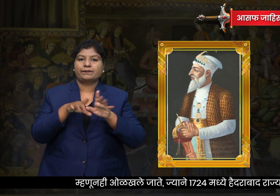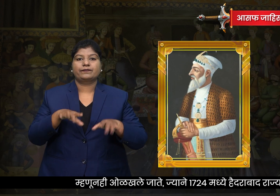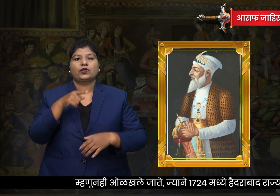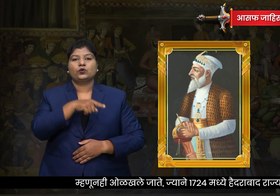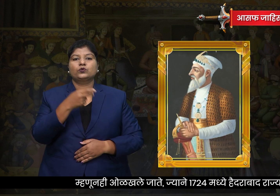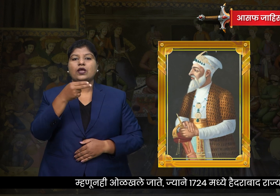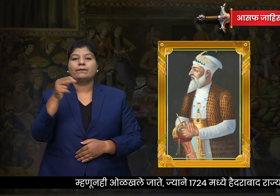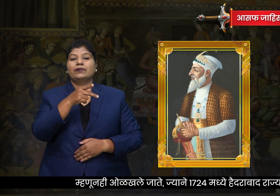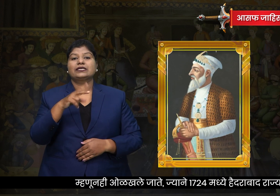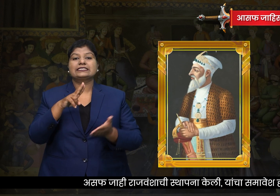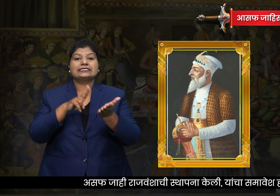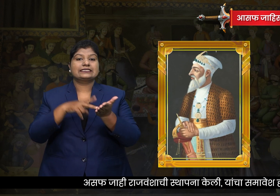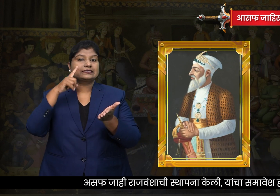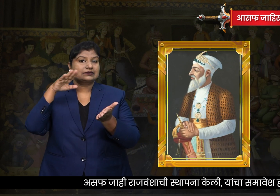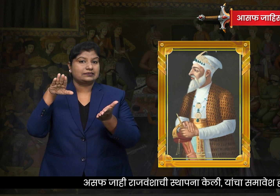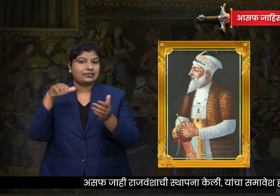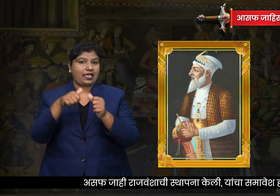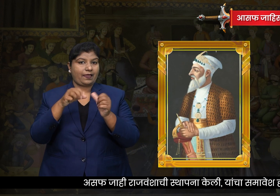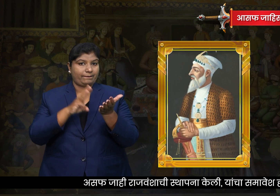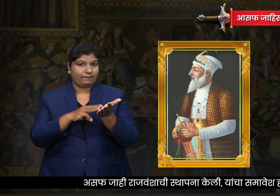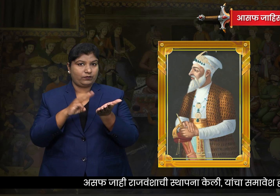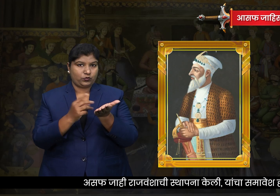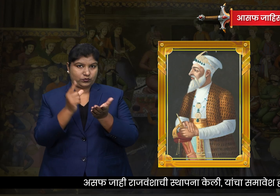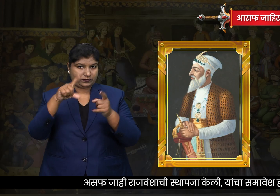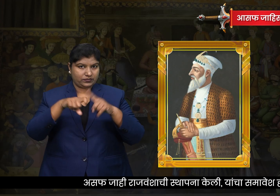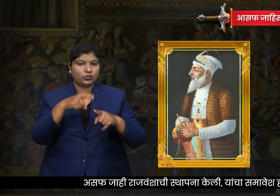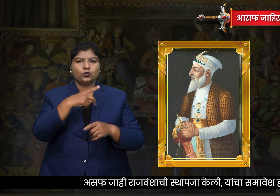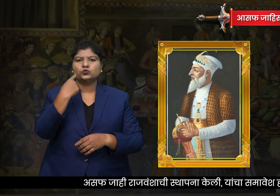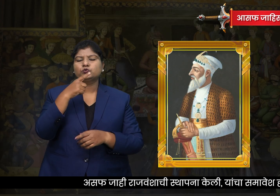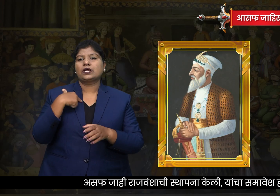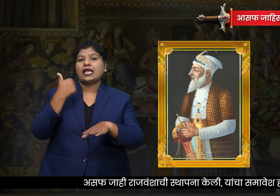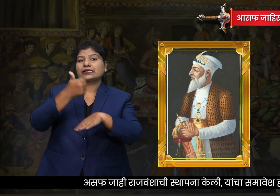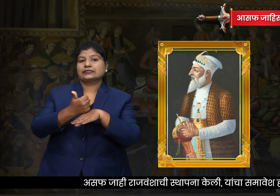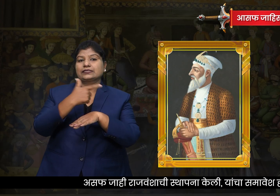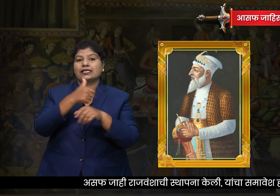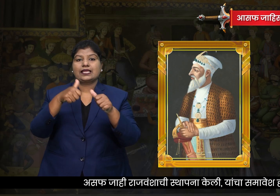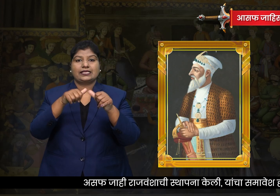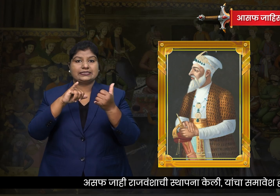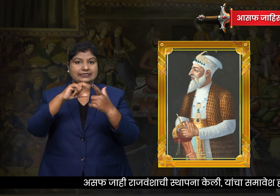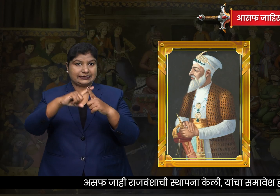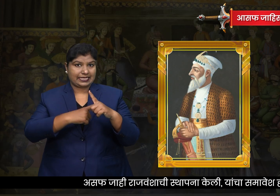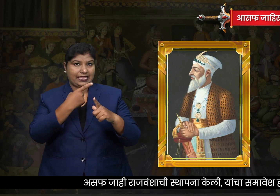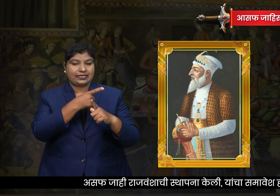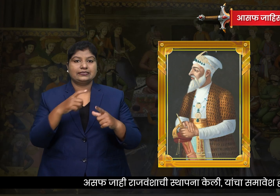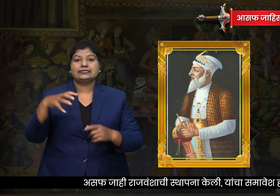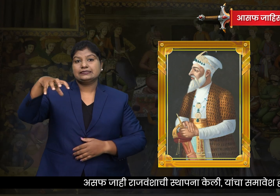मध्ये हैदराबाद राज्यातील असफजाही राजवंशाची स्थापना केली, यांचा समावेश होता.